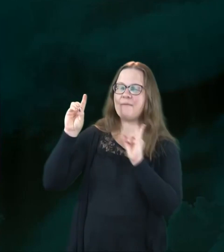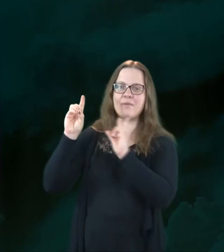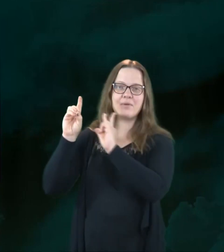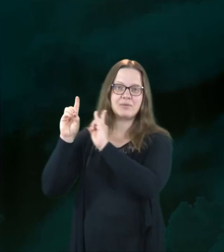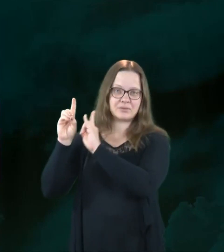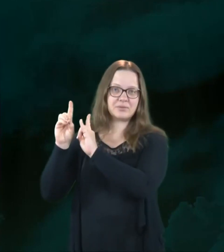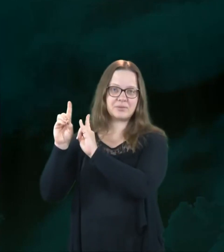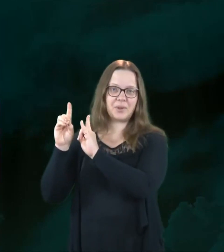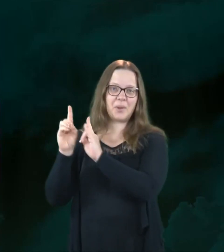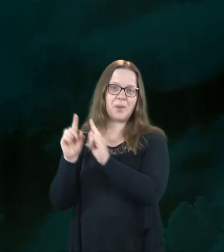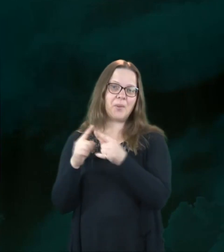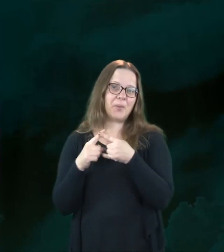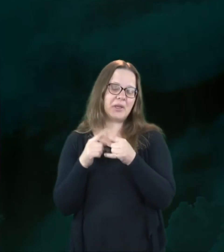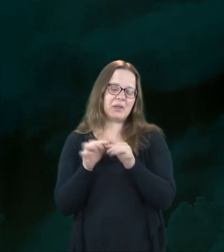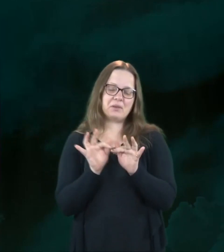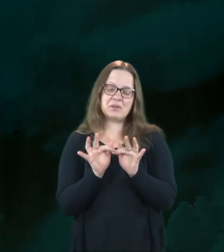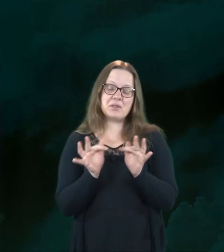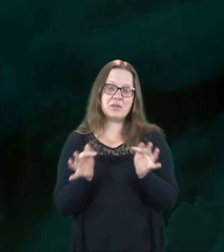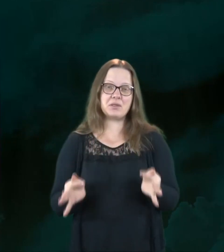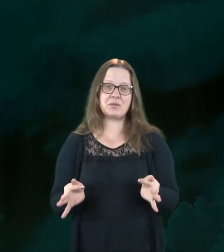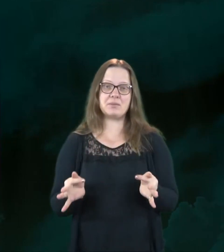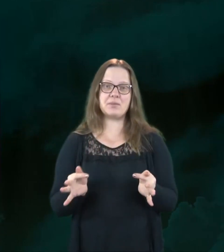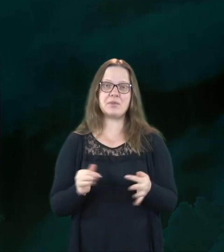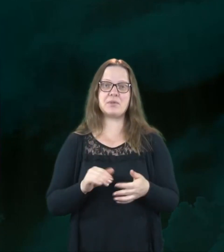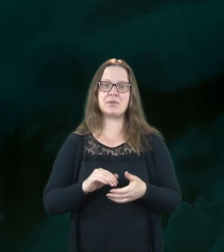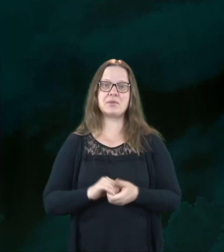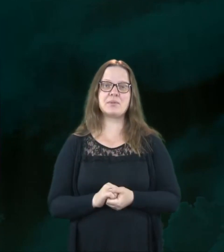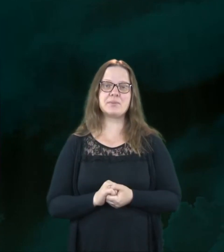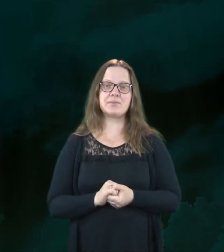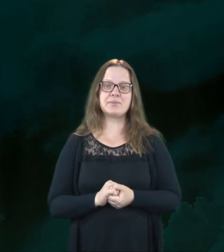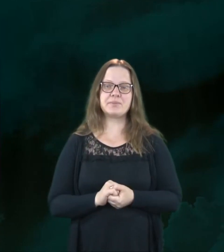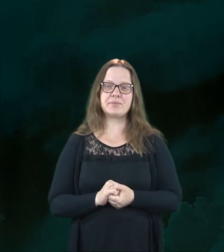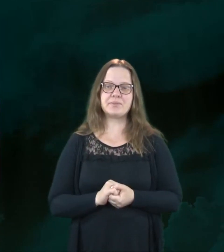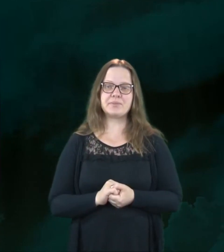uma simplicidade muito grande, né?